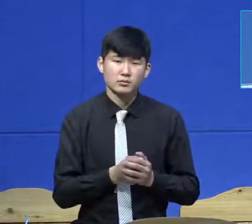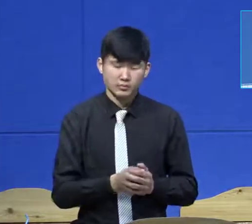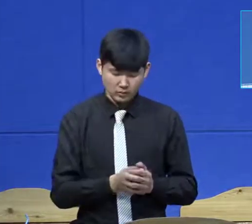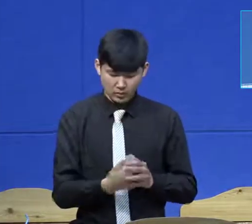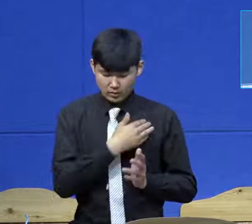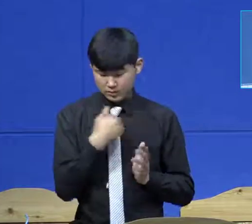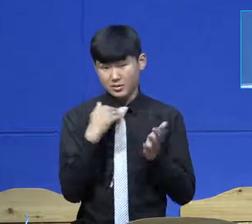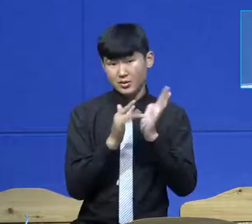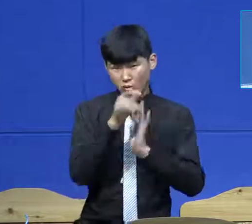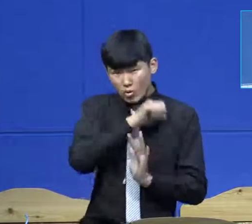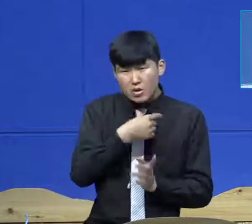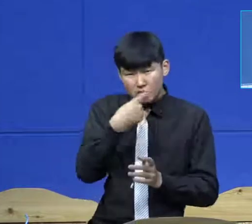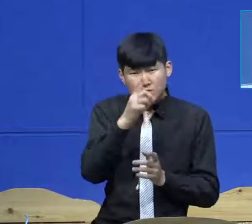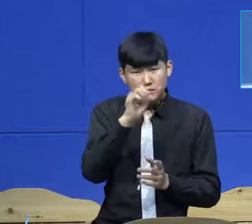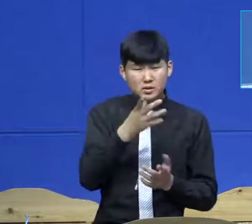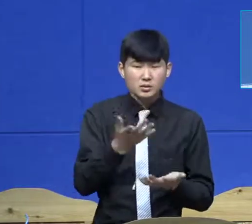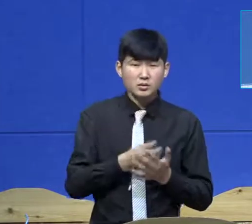Эзэн Есүс өөрөө тэгээ үсттэй.